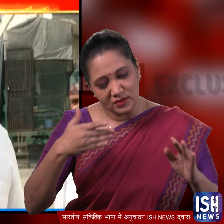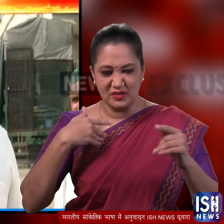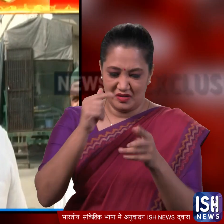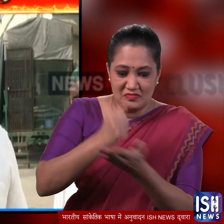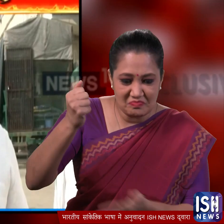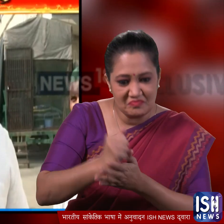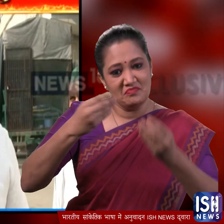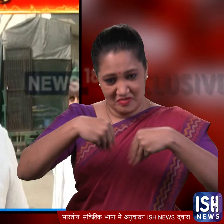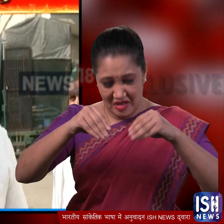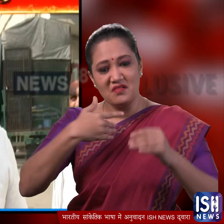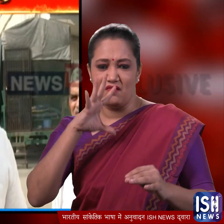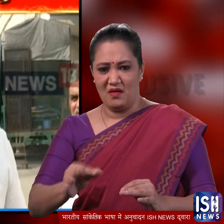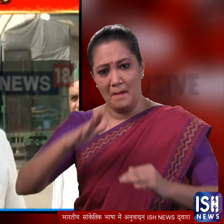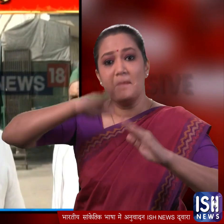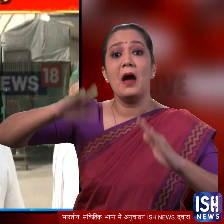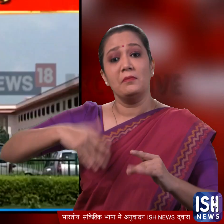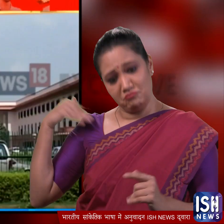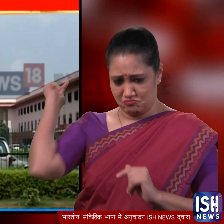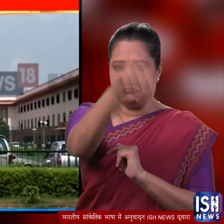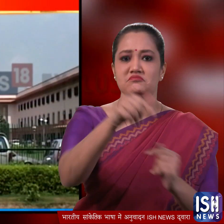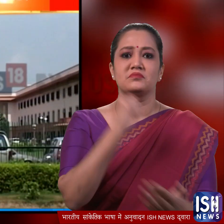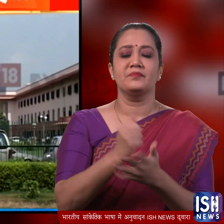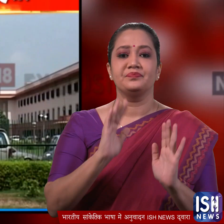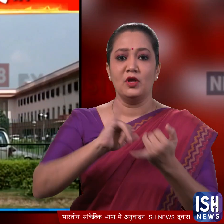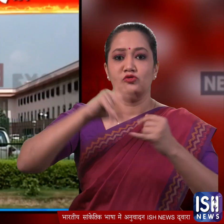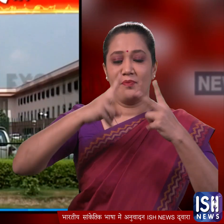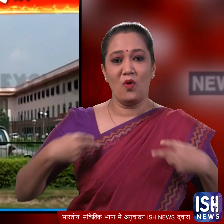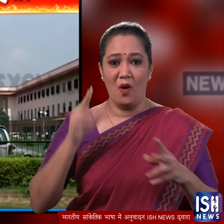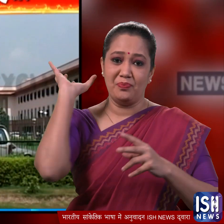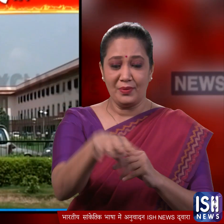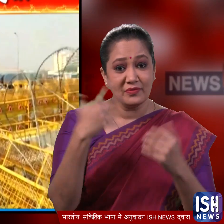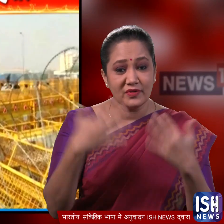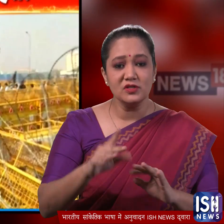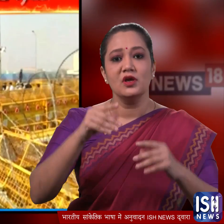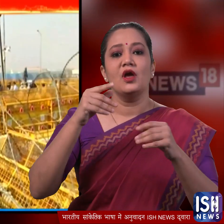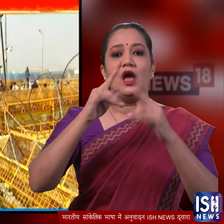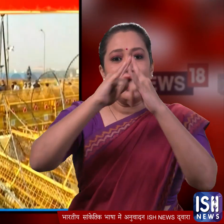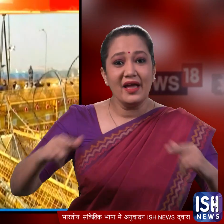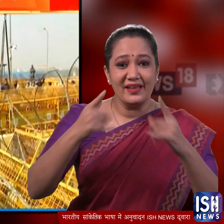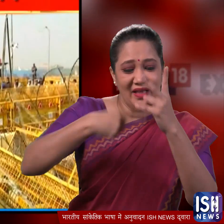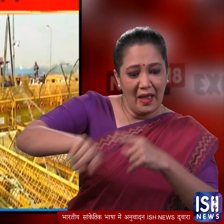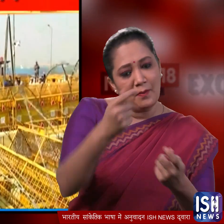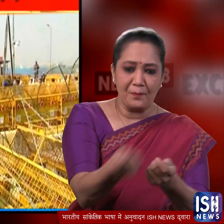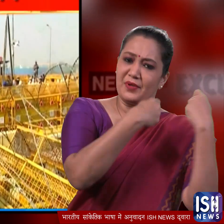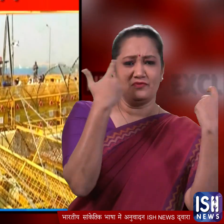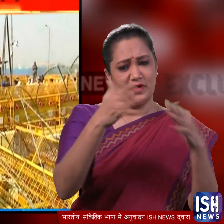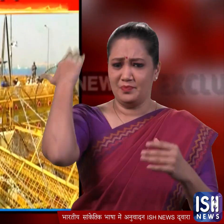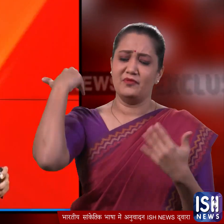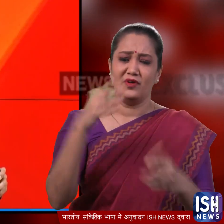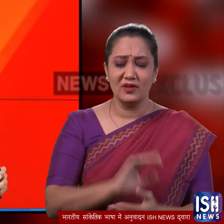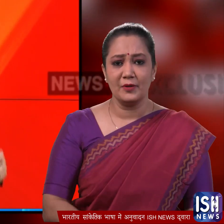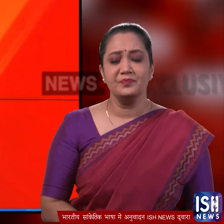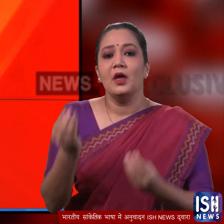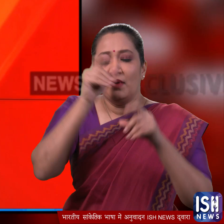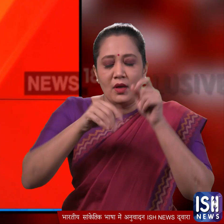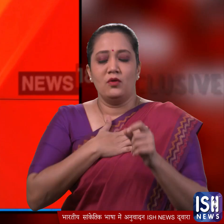हम भी अपनी फसल बेचने पार्लियामेंट पर जाएंगे। सुप्रीम कोर्ट की फटकार के बाद किसानों ने बॉर्डर पर लगे अपने कुछ टेंट हटा लिए थे, जिससे